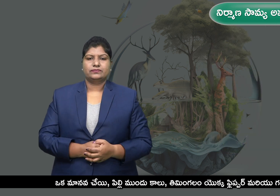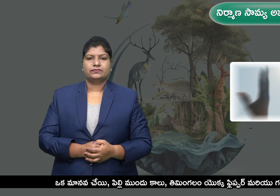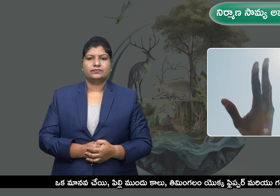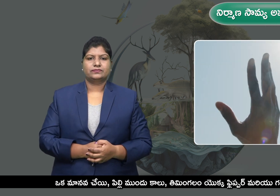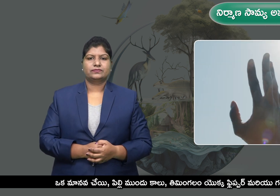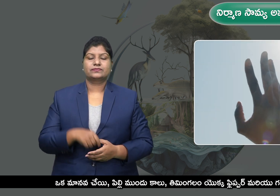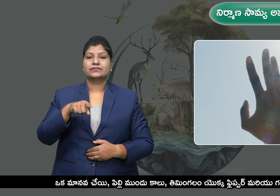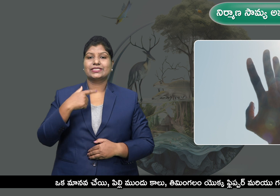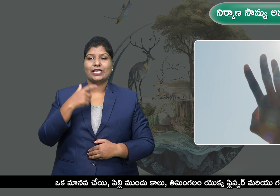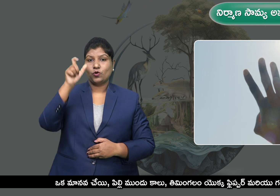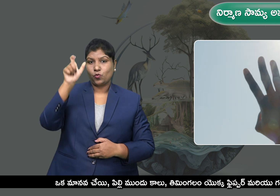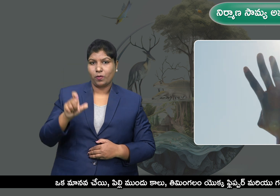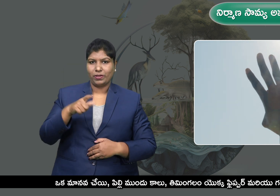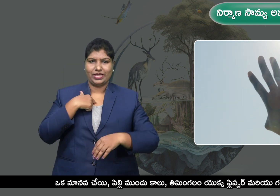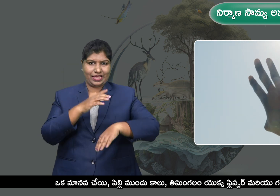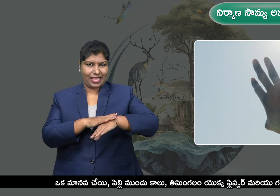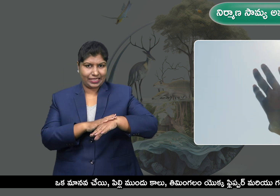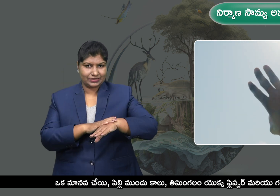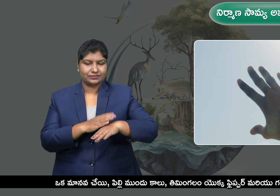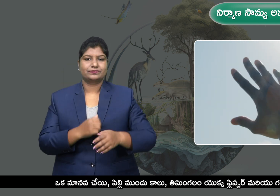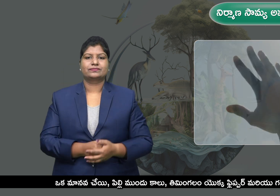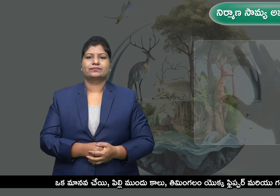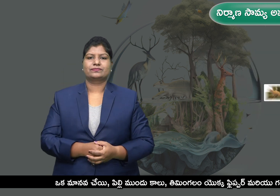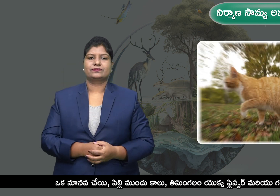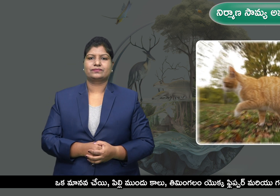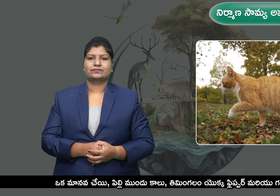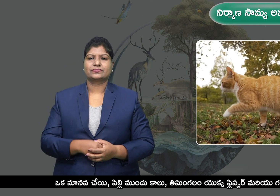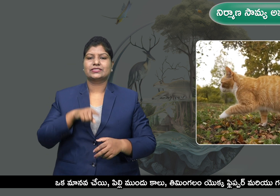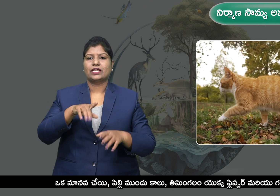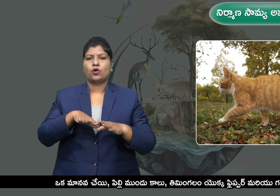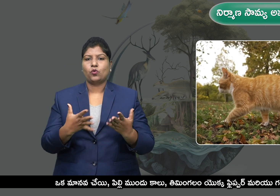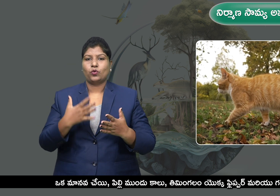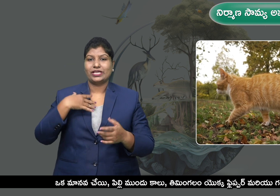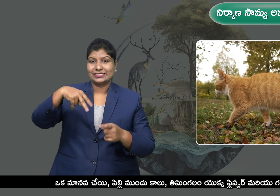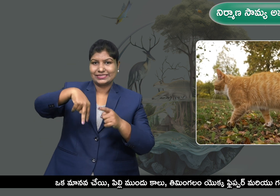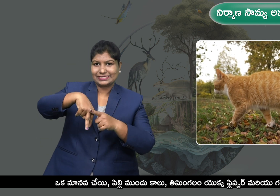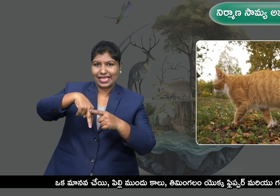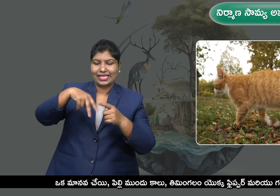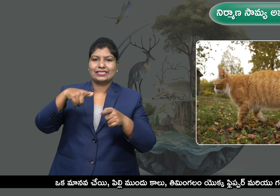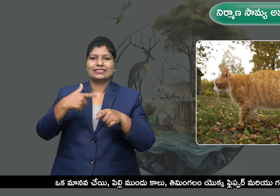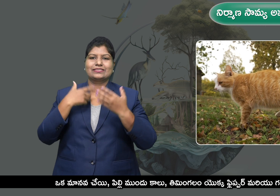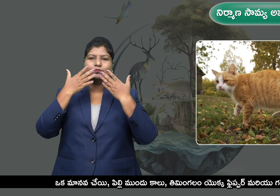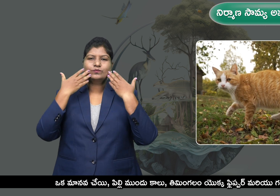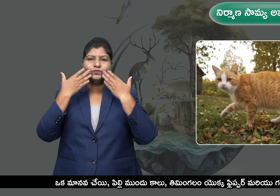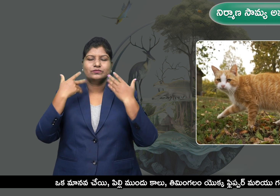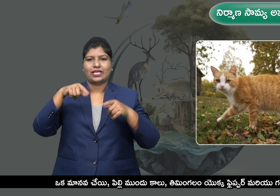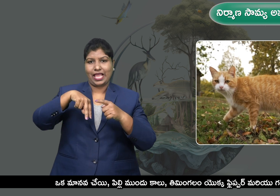ఒక మానవ చేయి, పిల్లి ముందు కాలు, తిమింగళం యొక్క ఫ్లిప్పర్ మరియు గబ్బిలం రెక్క